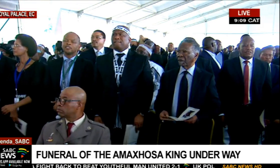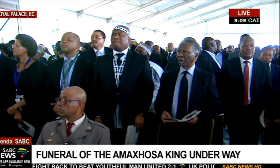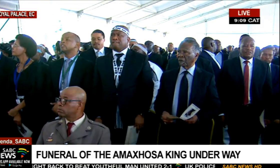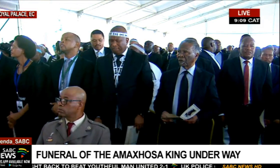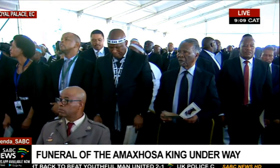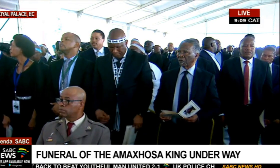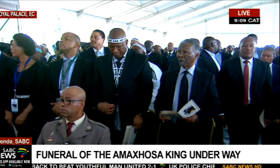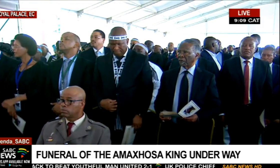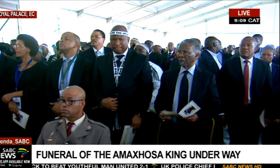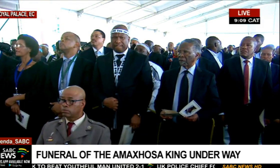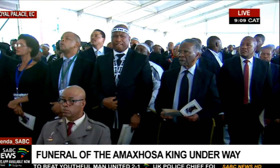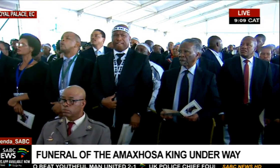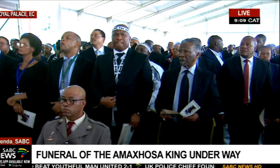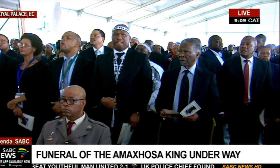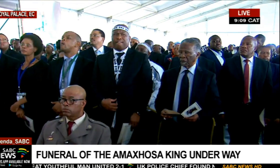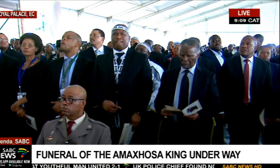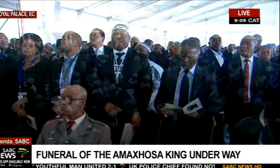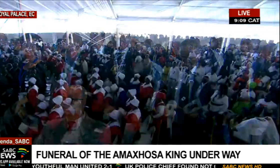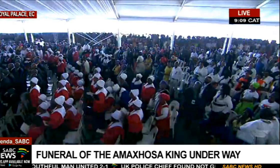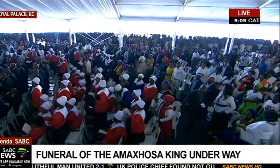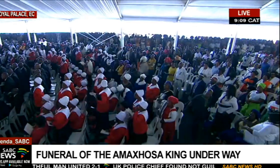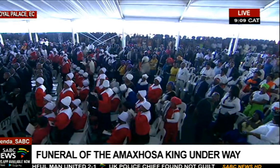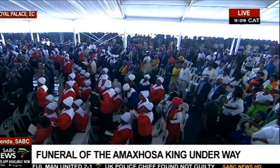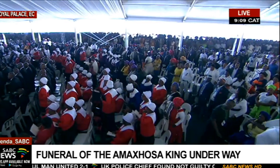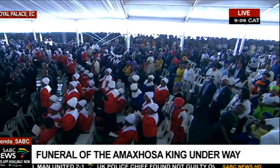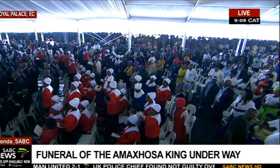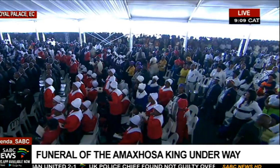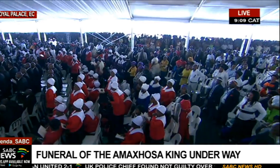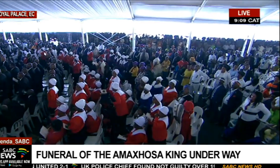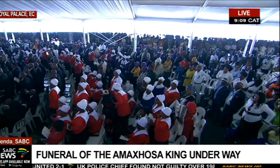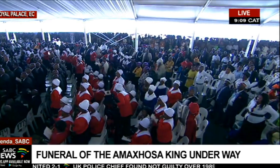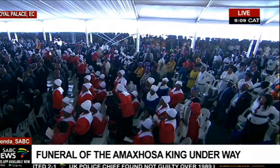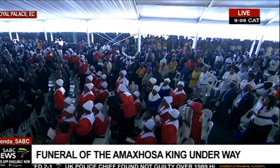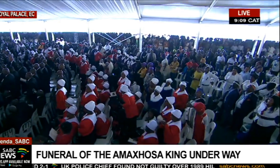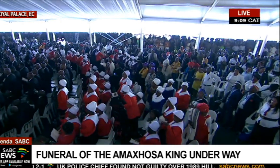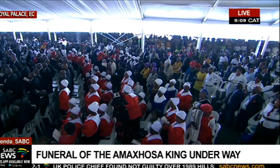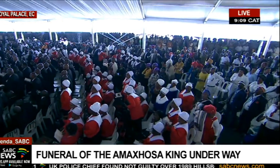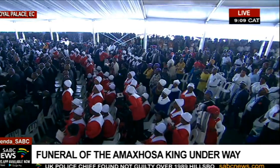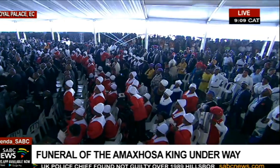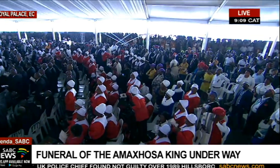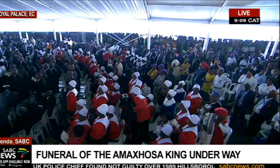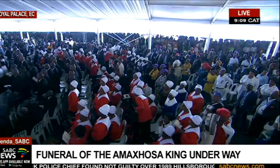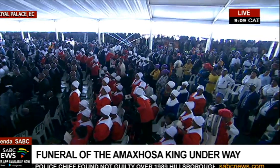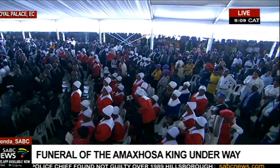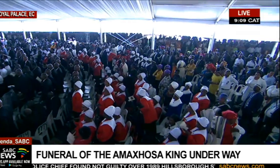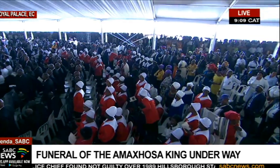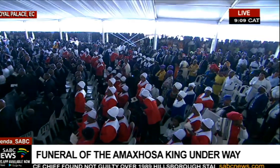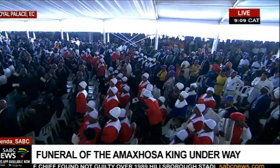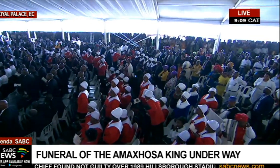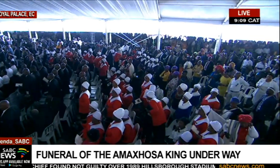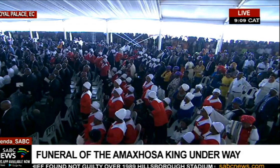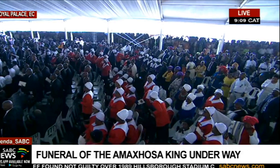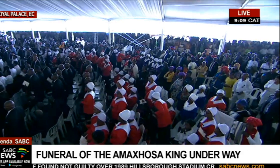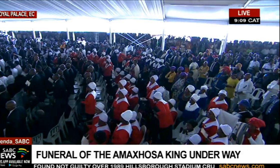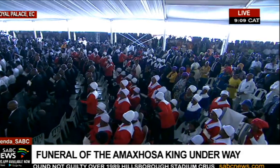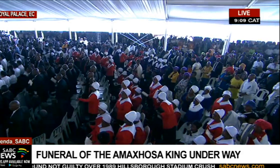at this point we will then ask the congregants to rise so that we can listen